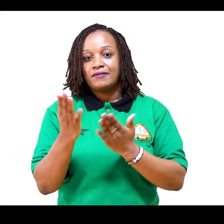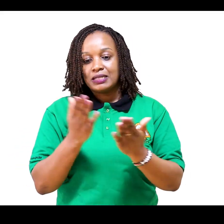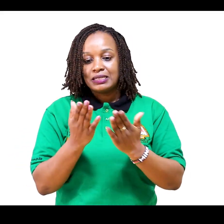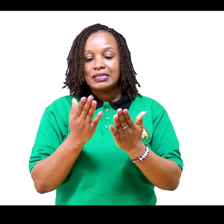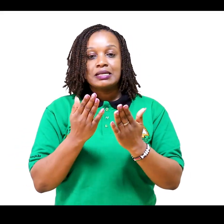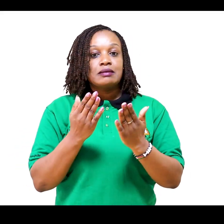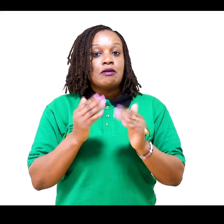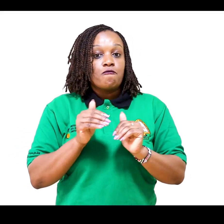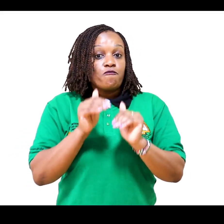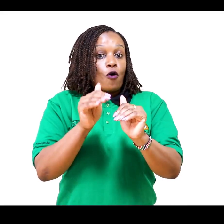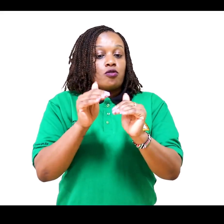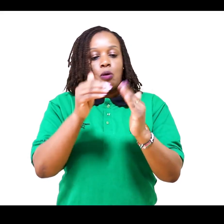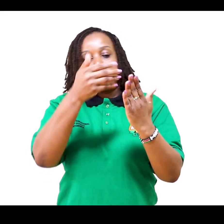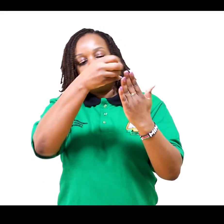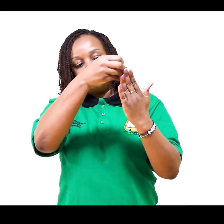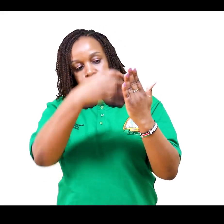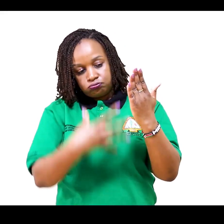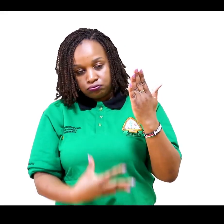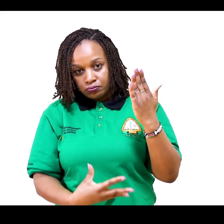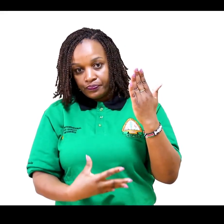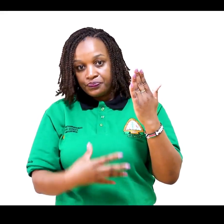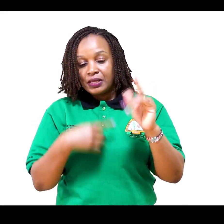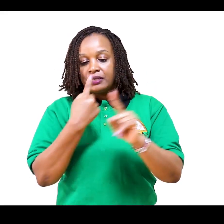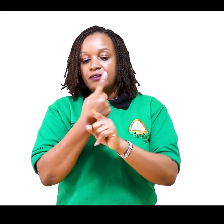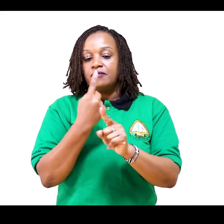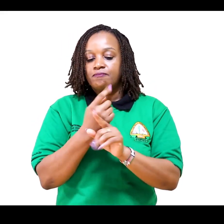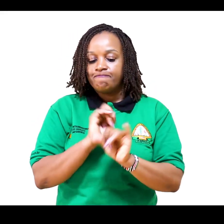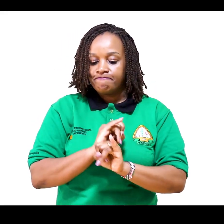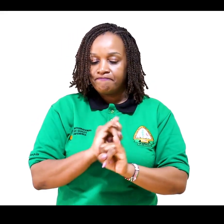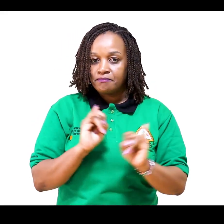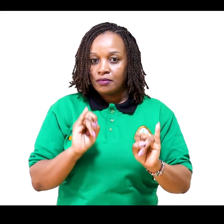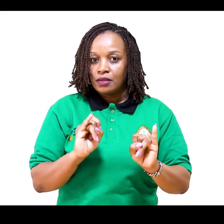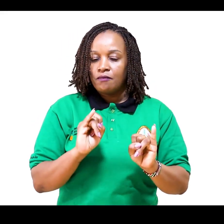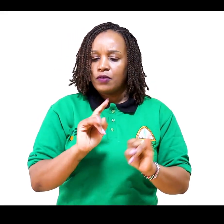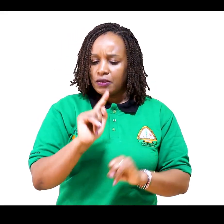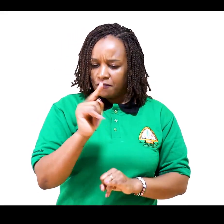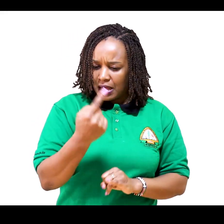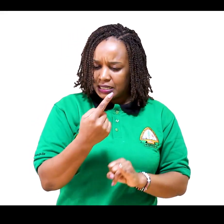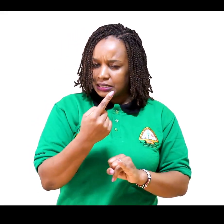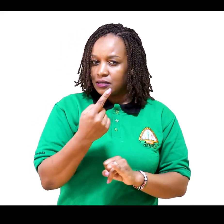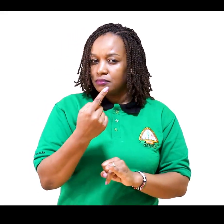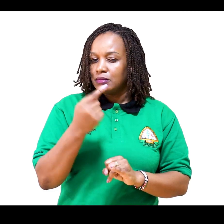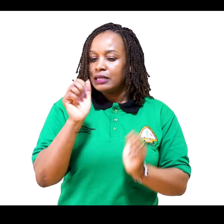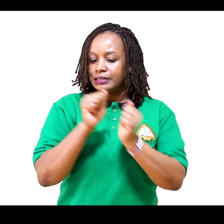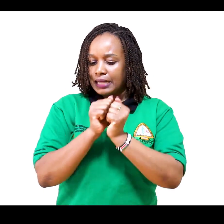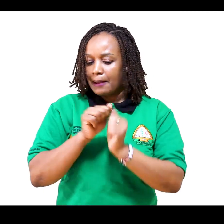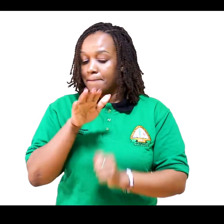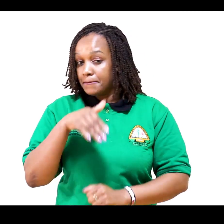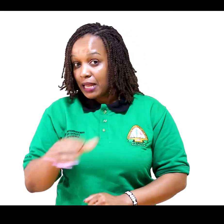ifuatavyo. Kusafisha kwa virusi kwa mimea 10 ya kwanza ni shilingi 4,000. Mimea isiyo